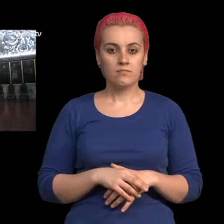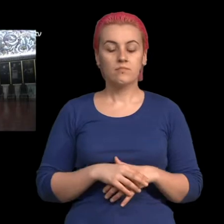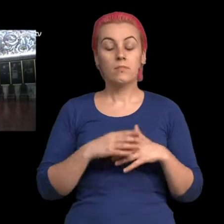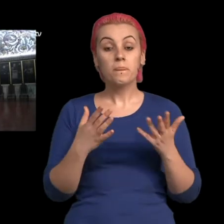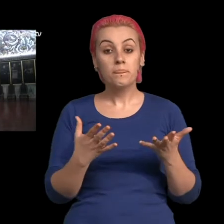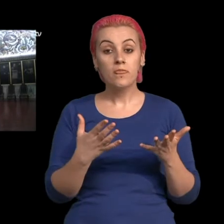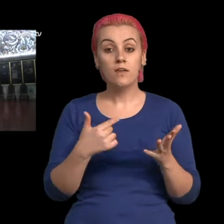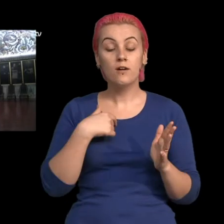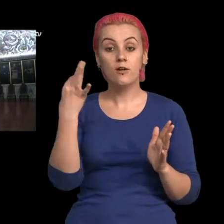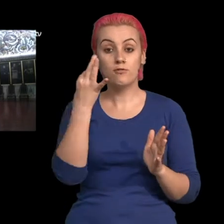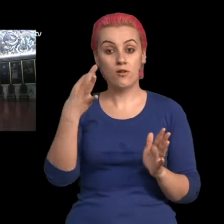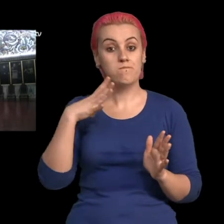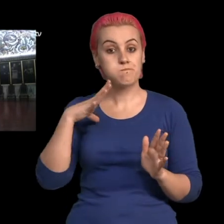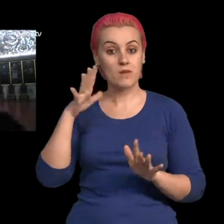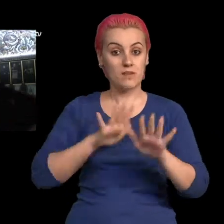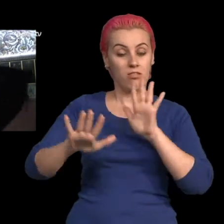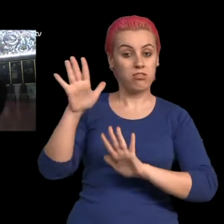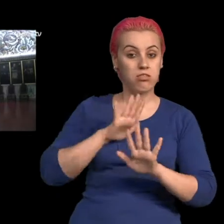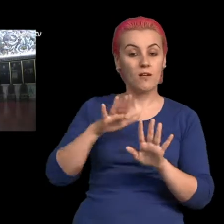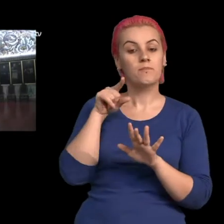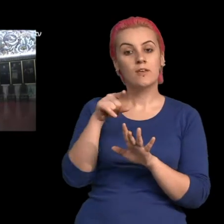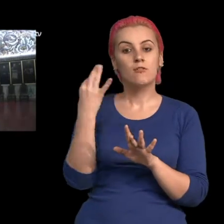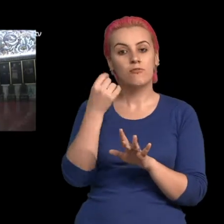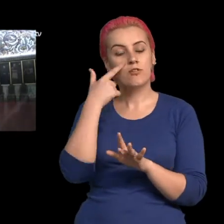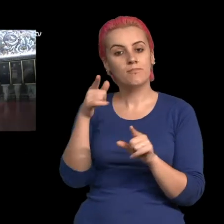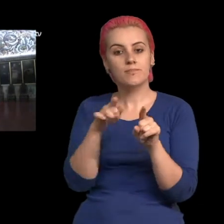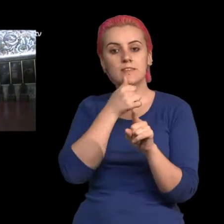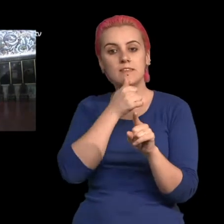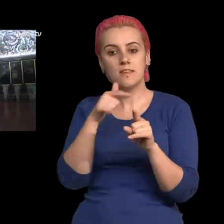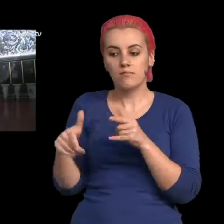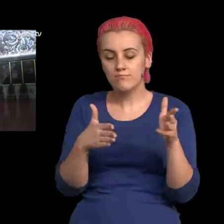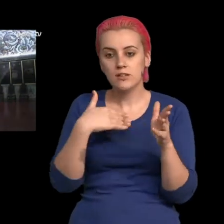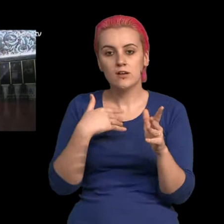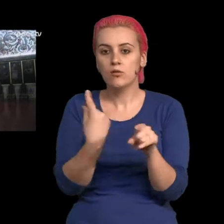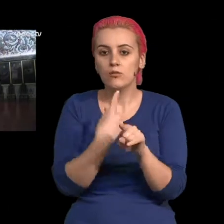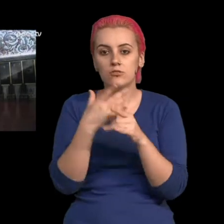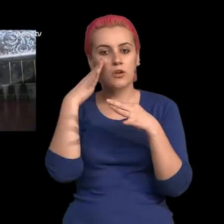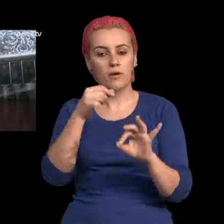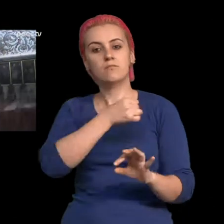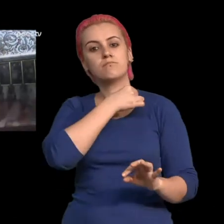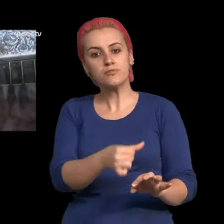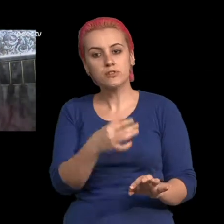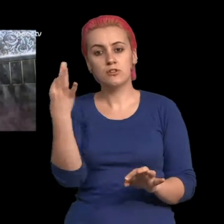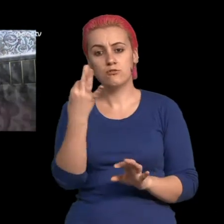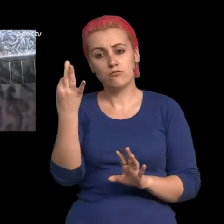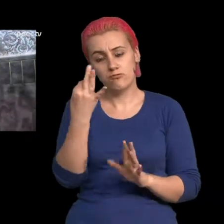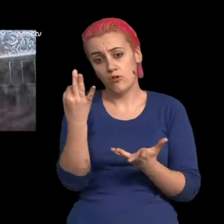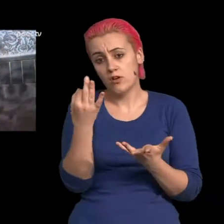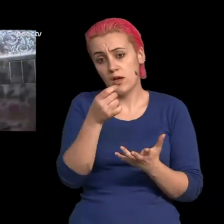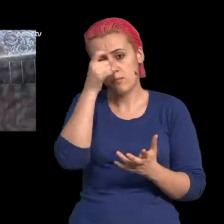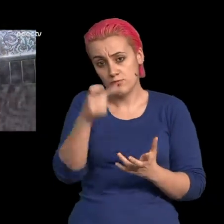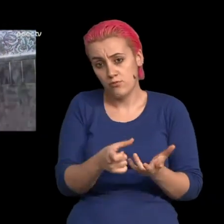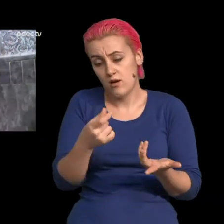Tive esse receio e por isso é que fui pelos procedimentos normais. Pedi autorização ao reitor, ao